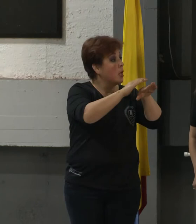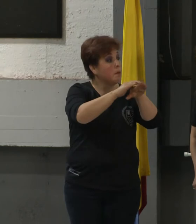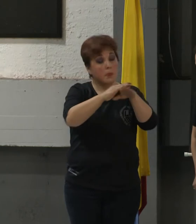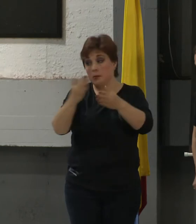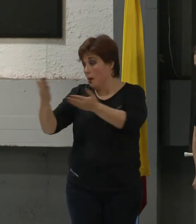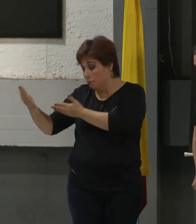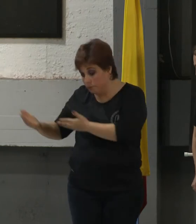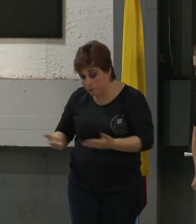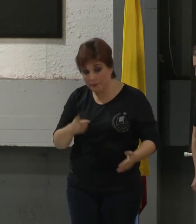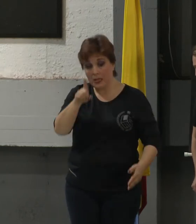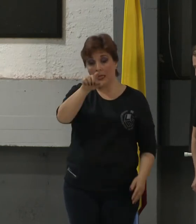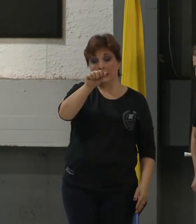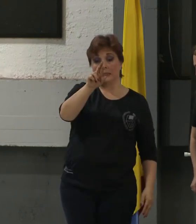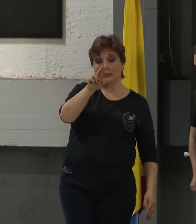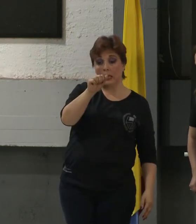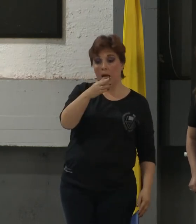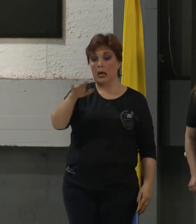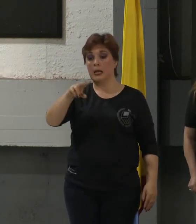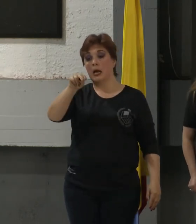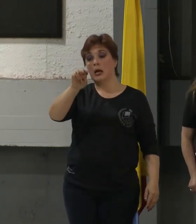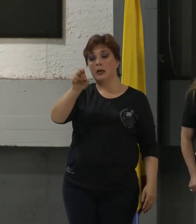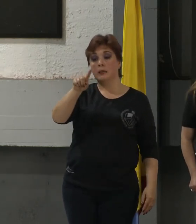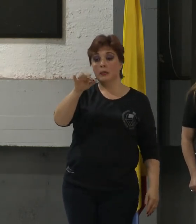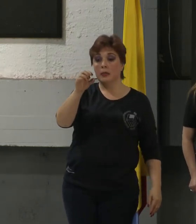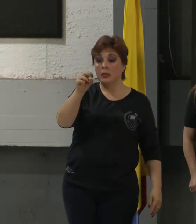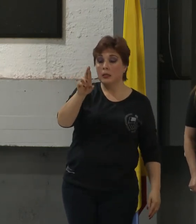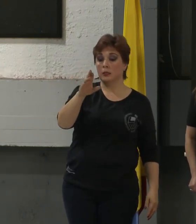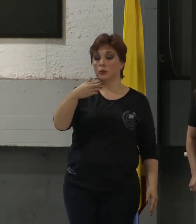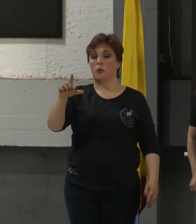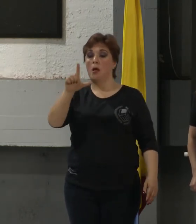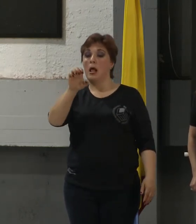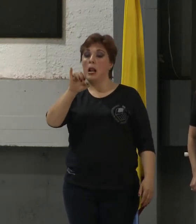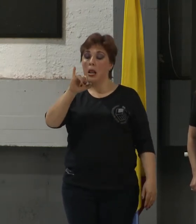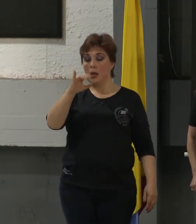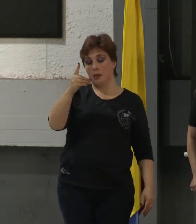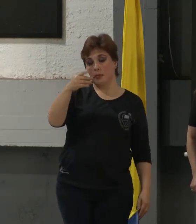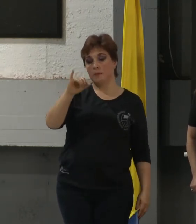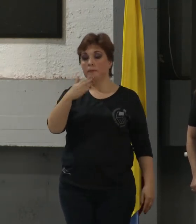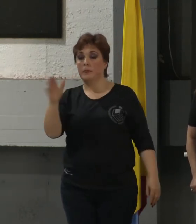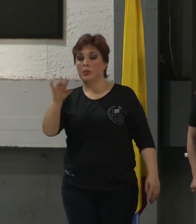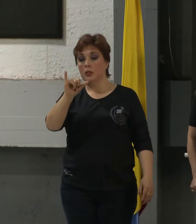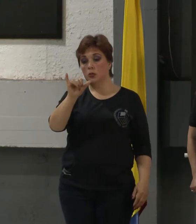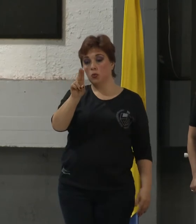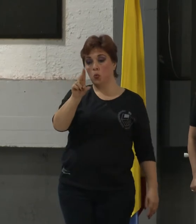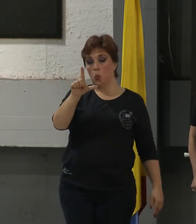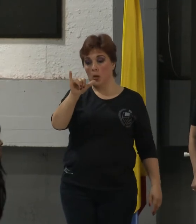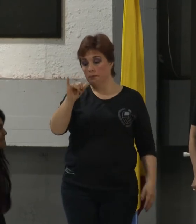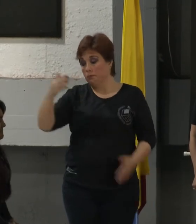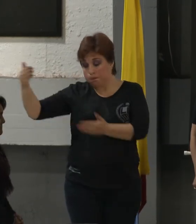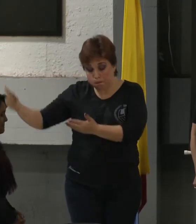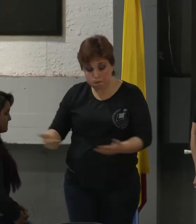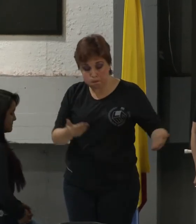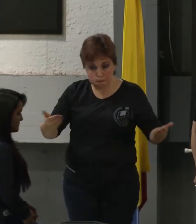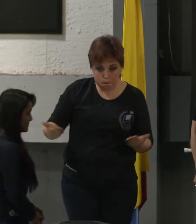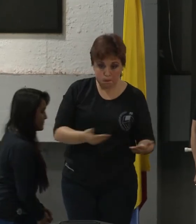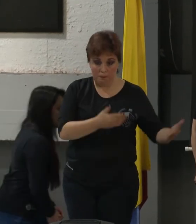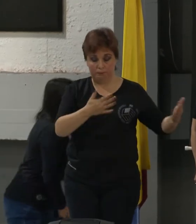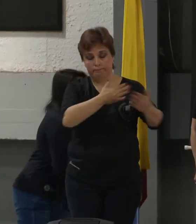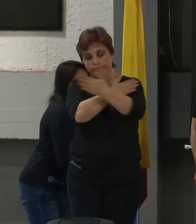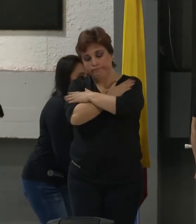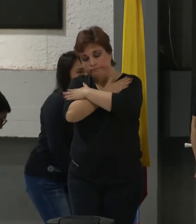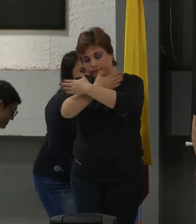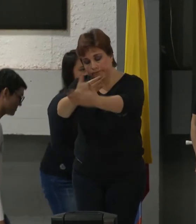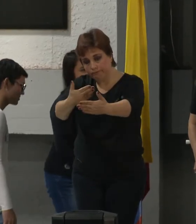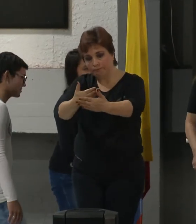sara sofía néstor camilo lady carolina y yuri para hola a quienes les agradecemos su participación los felicitamos y les